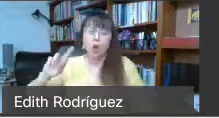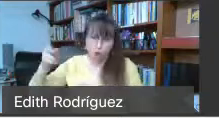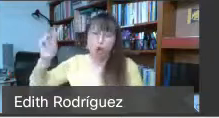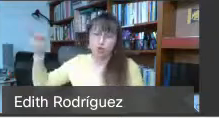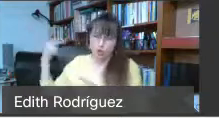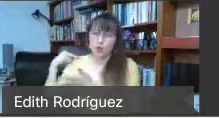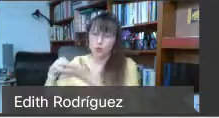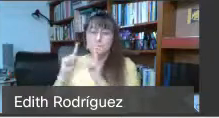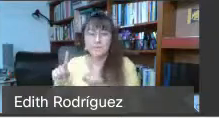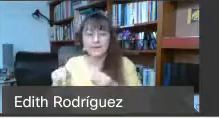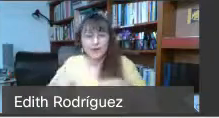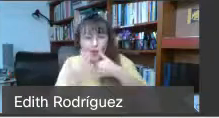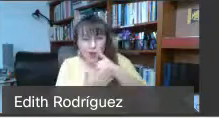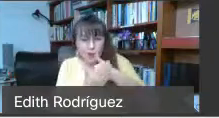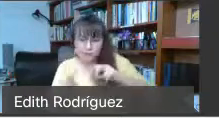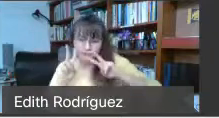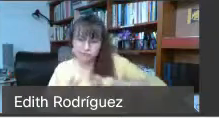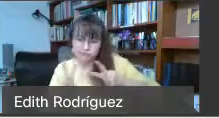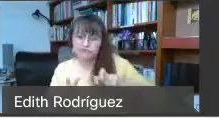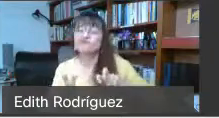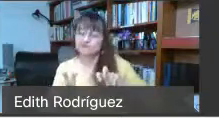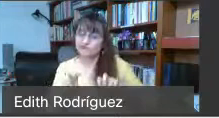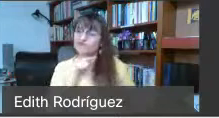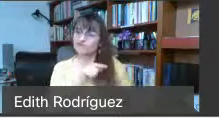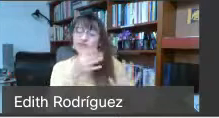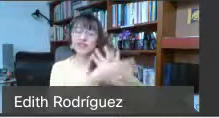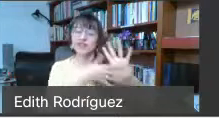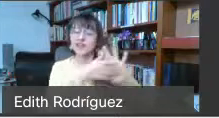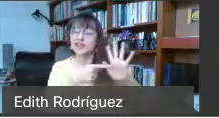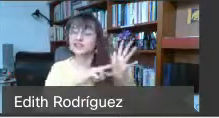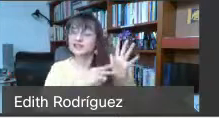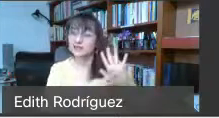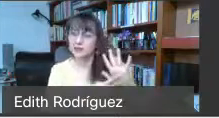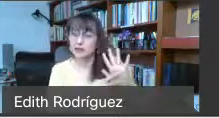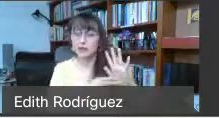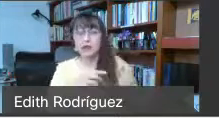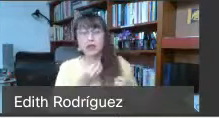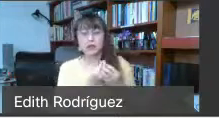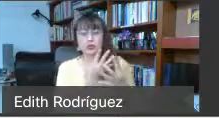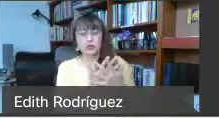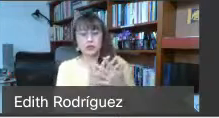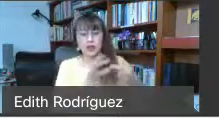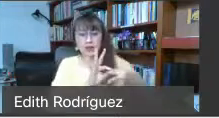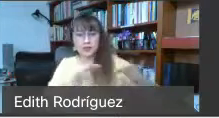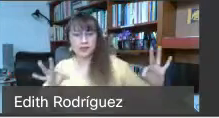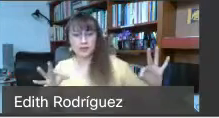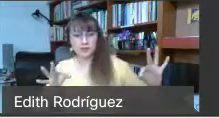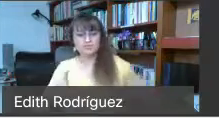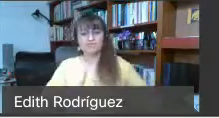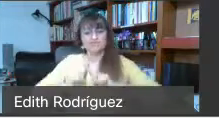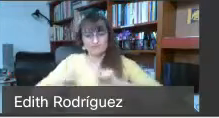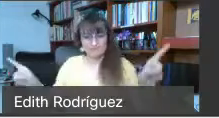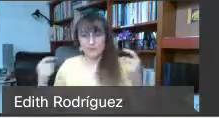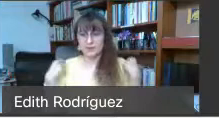Hay un investigador que es Alejandro Viedo, este personaje ha investigado sobre la lingüística de la lengua de señas y ha